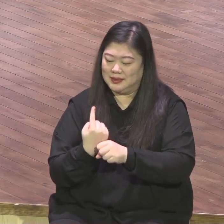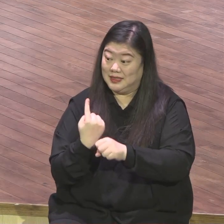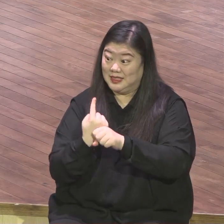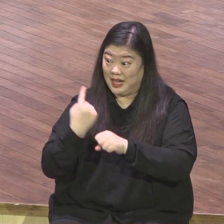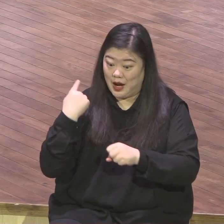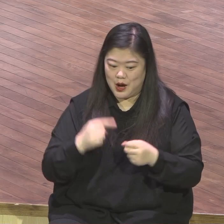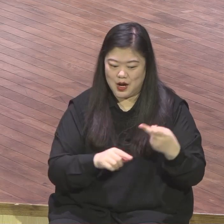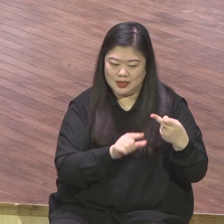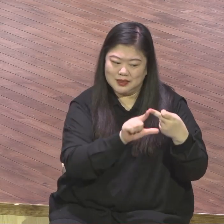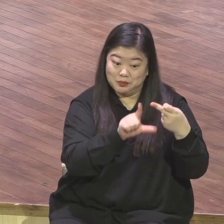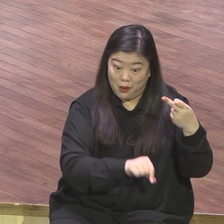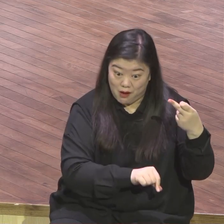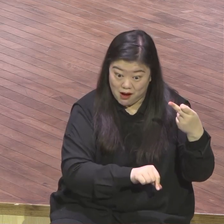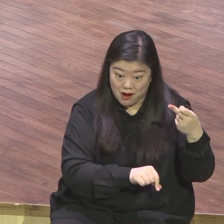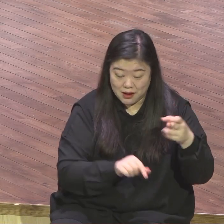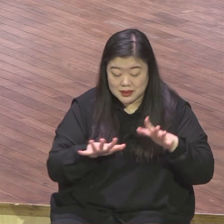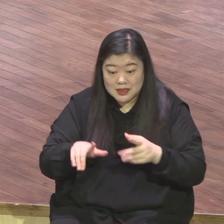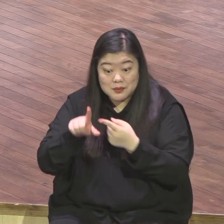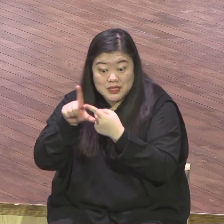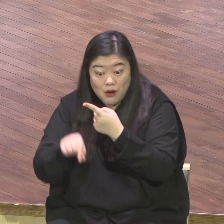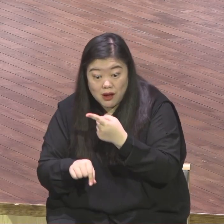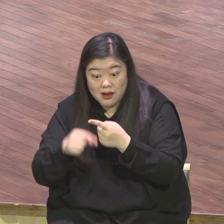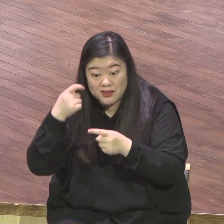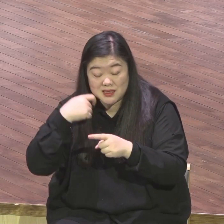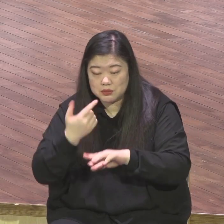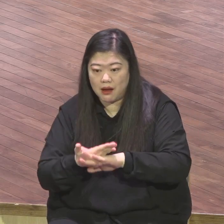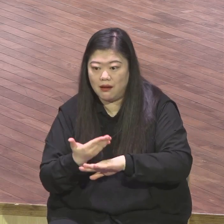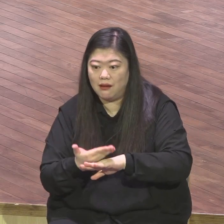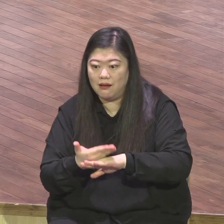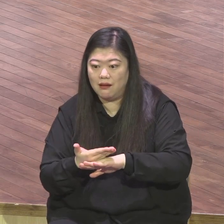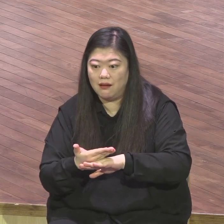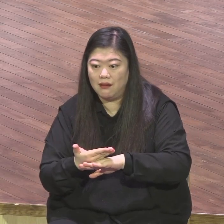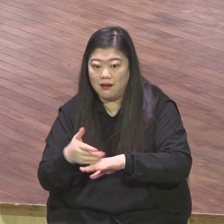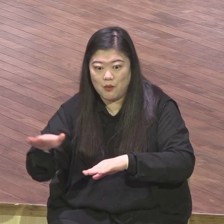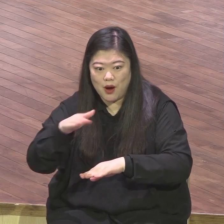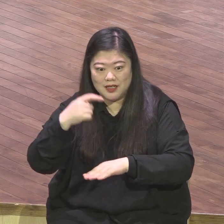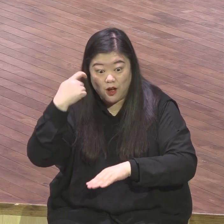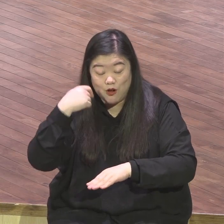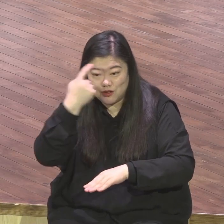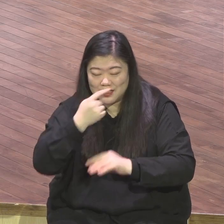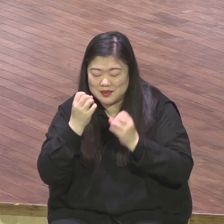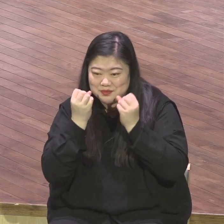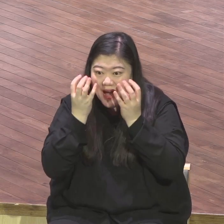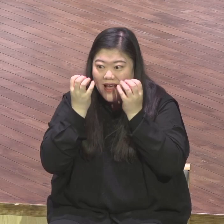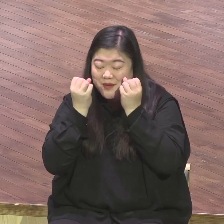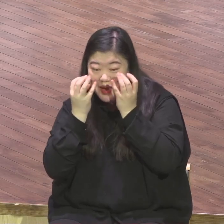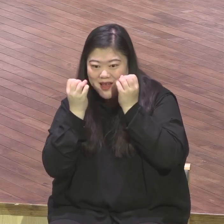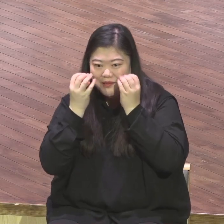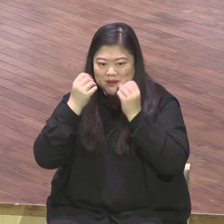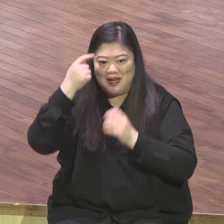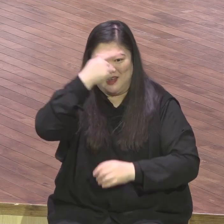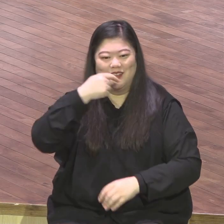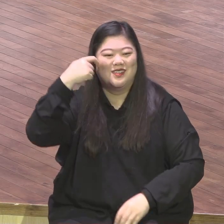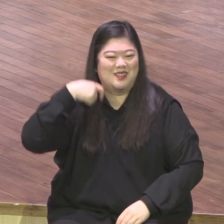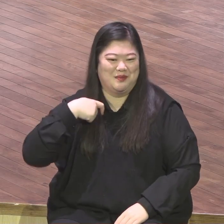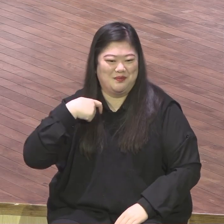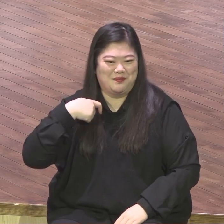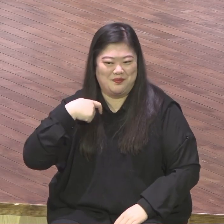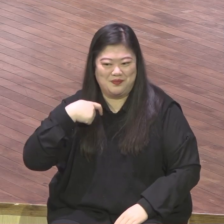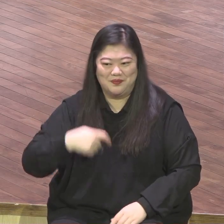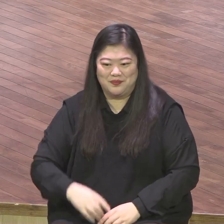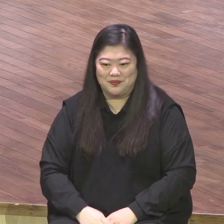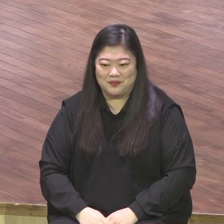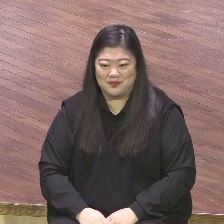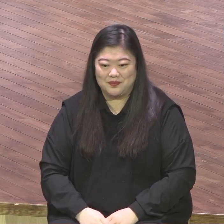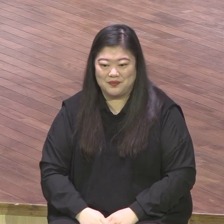있어. 사실 그리스도 예수의 마음만 가지면 모든 재앙 물러갑니다.